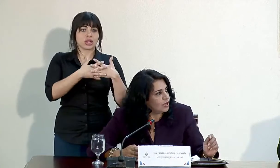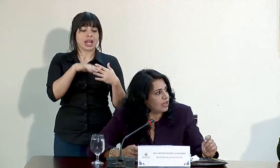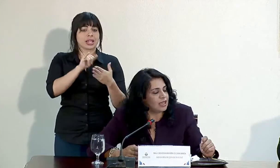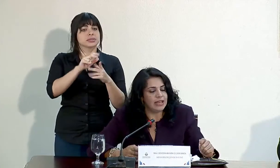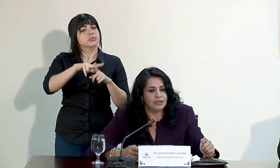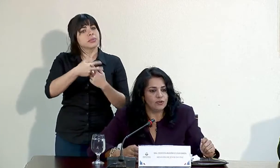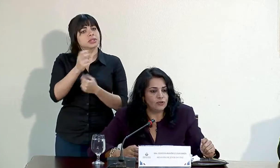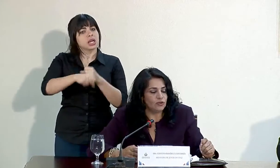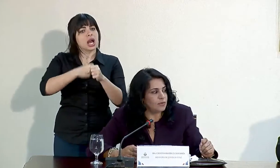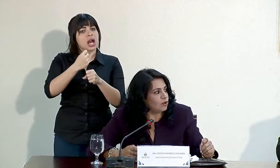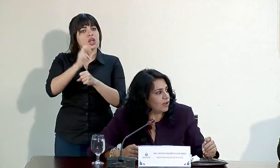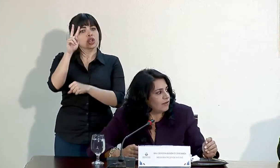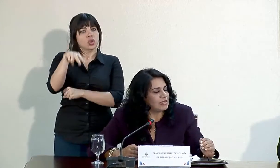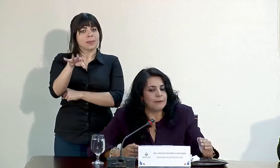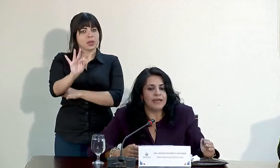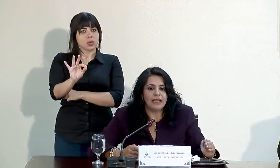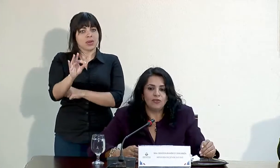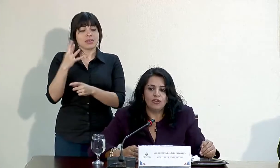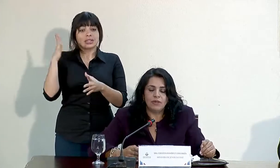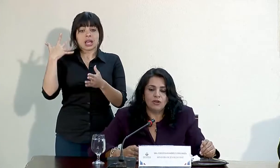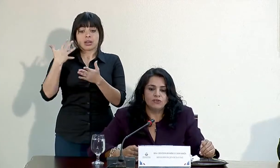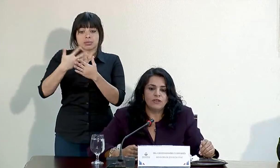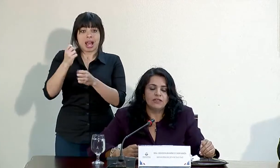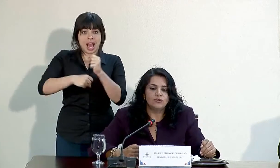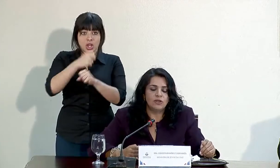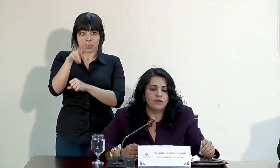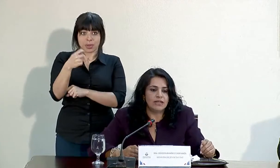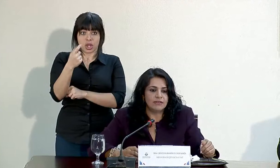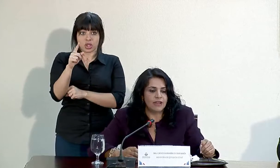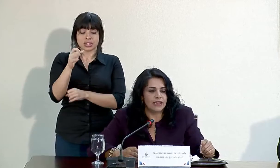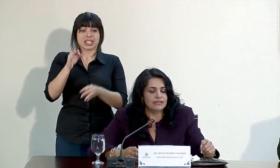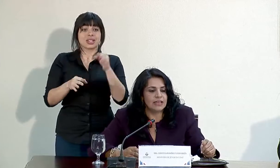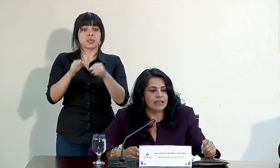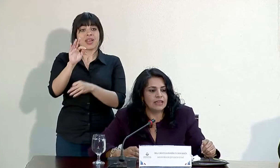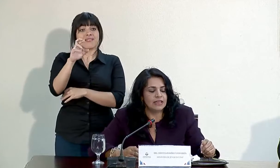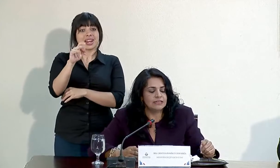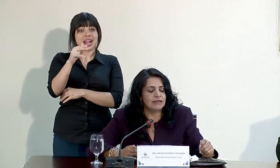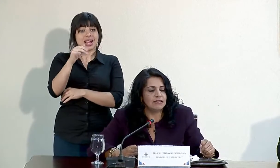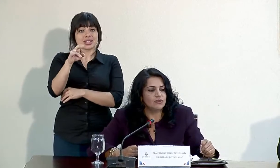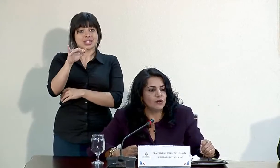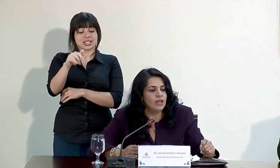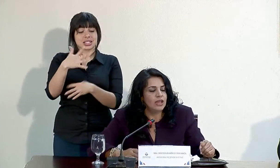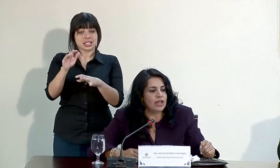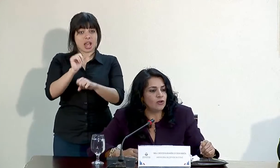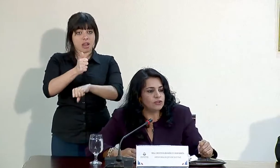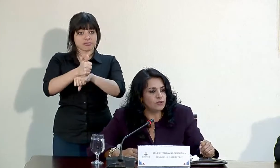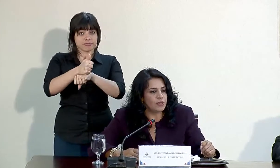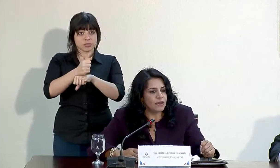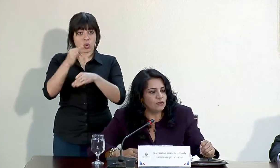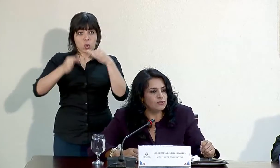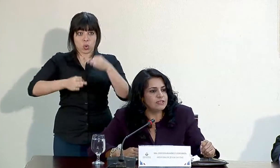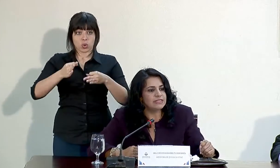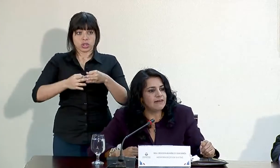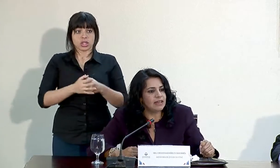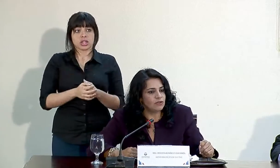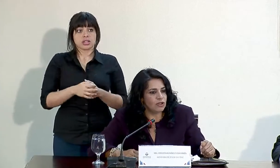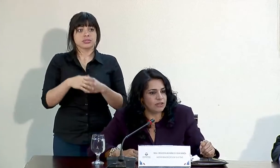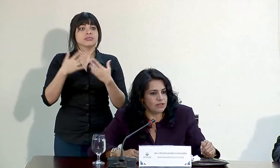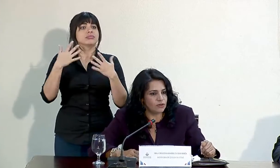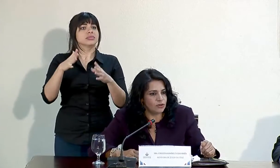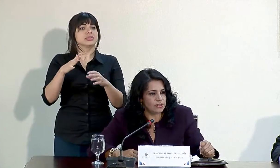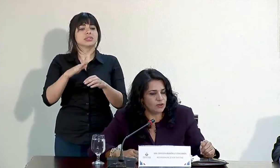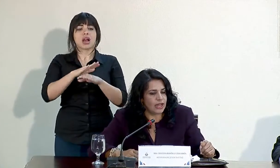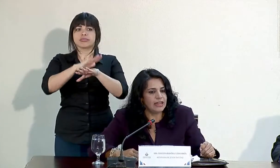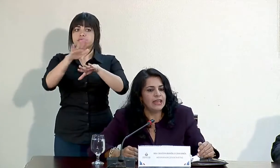inició en el año 2009 y ya para el año 2011 esos tribunales de flagrancia que estableció la Corte Suprema de Justicia estaban en todo